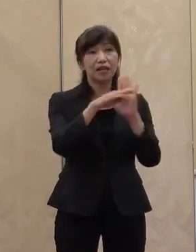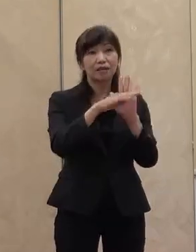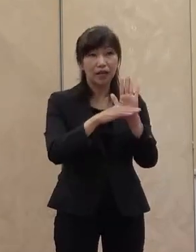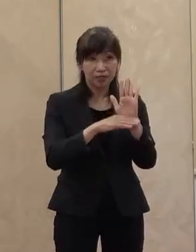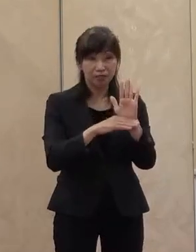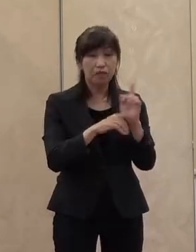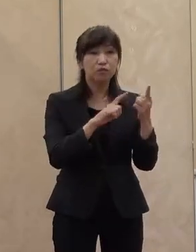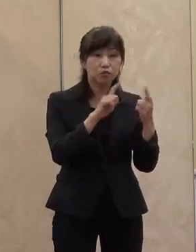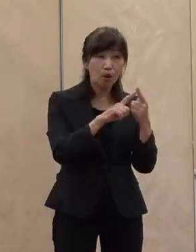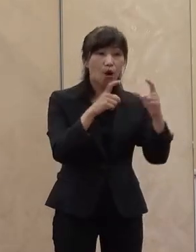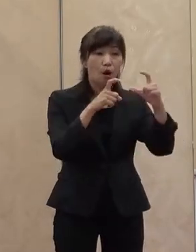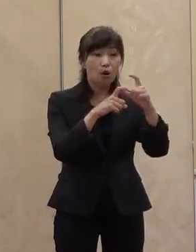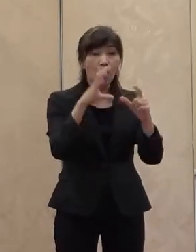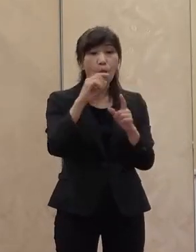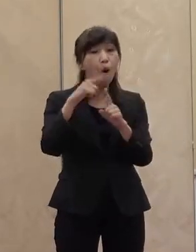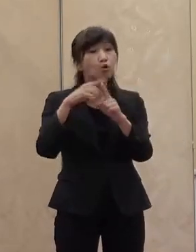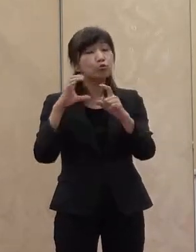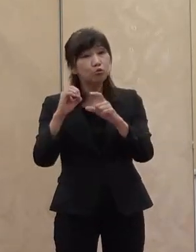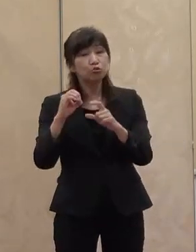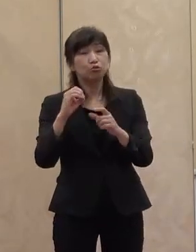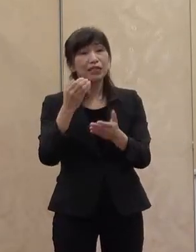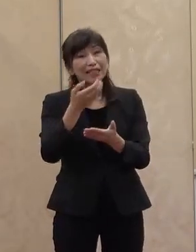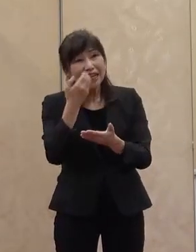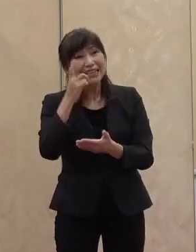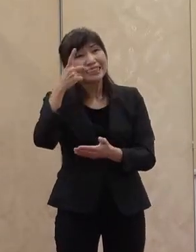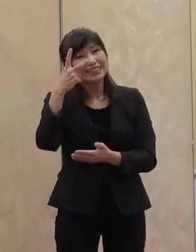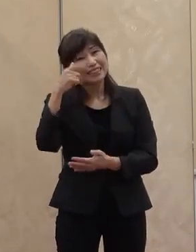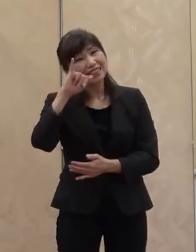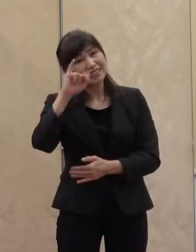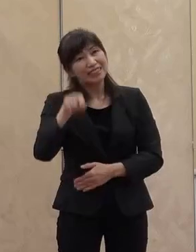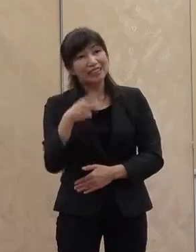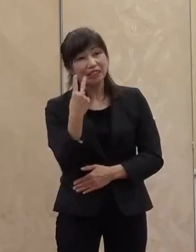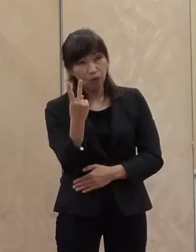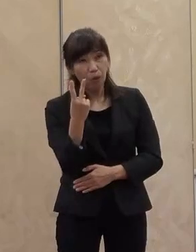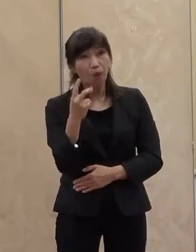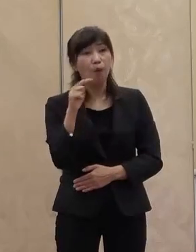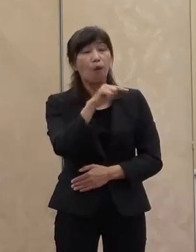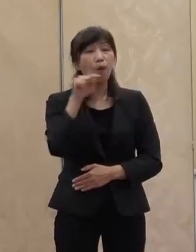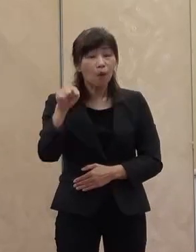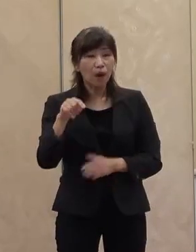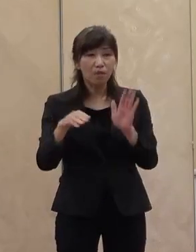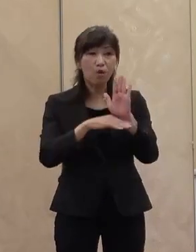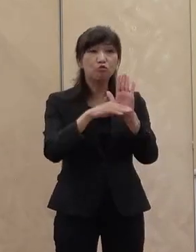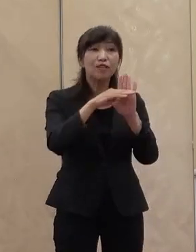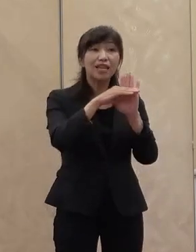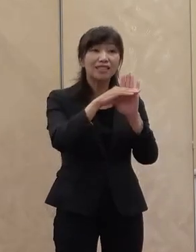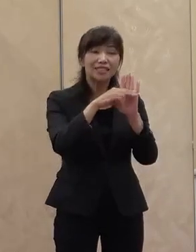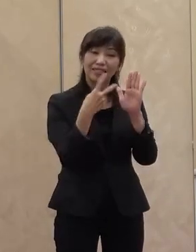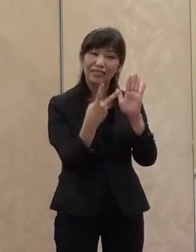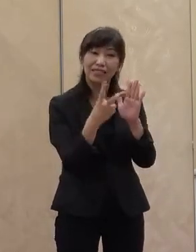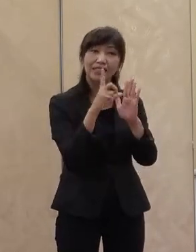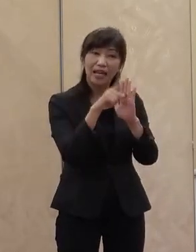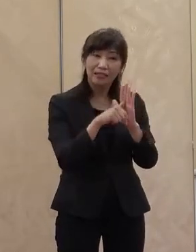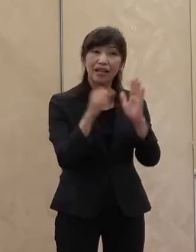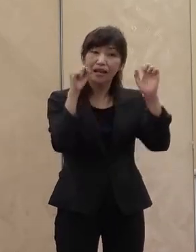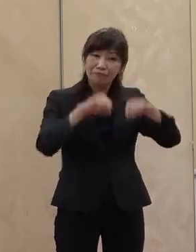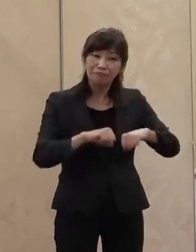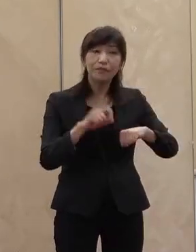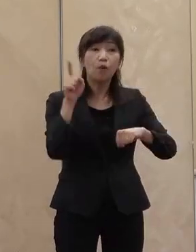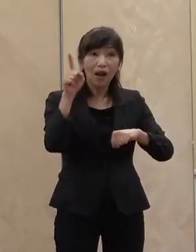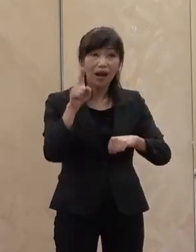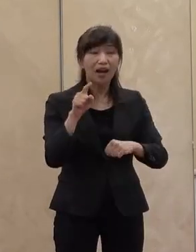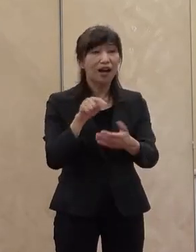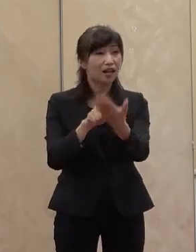GoToEat のキャンペーンでステージ1かステージ2やったらやっていいみたいな認識も示しているみたいなんですけど、まず大阪